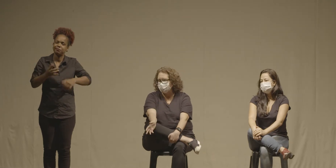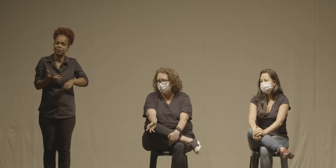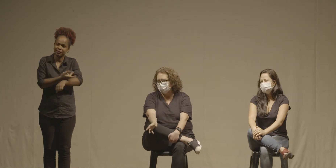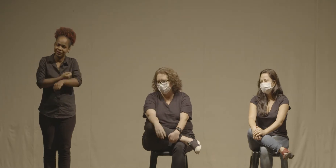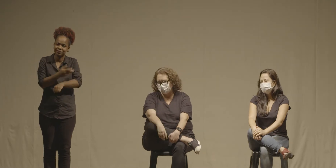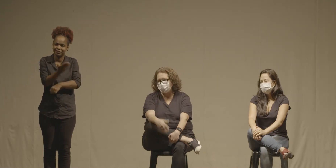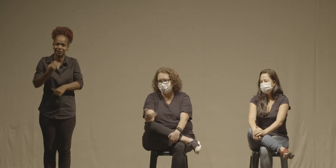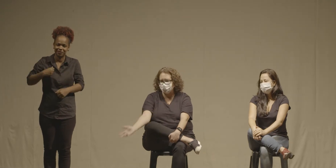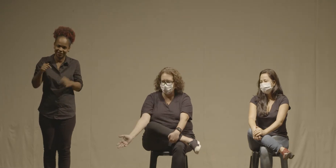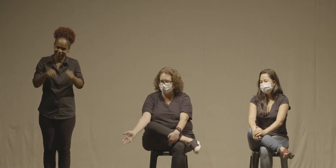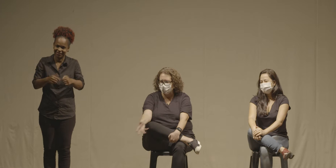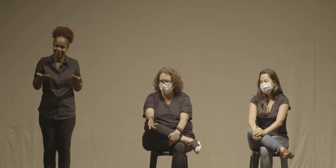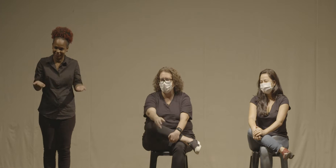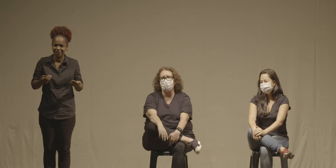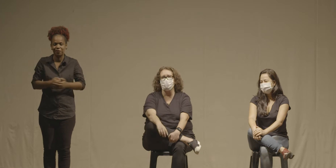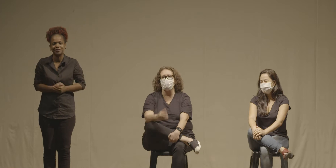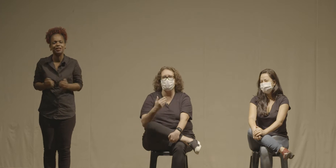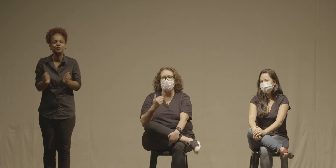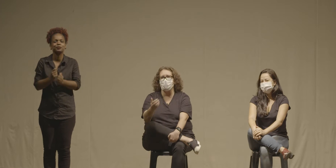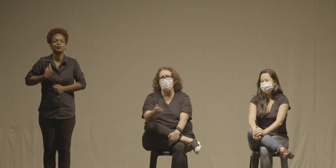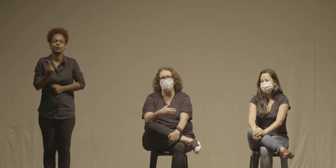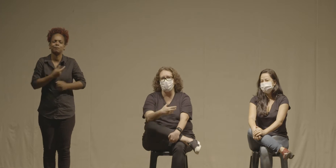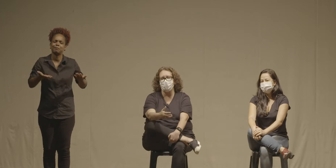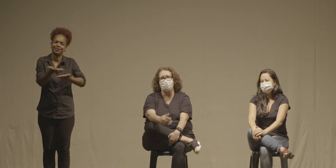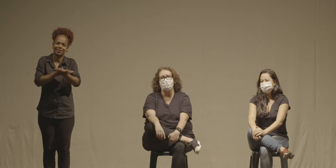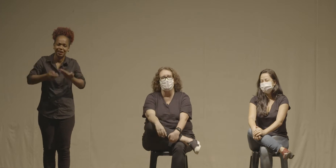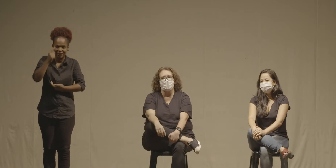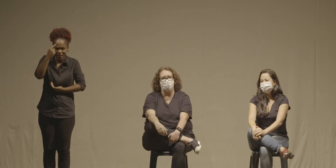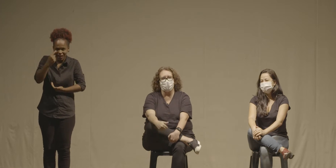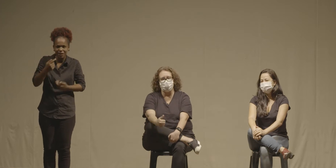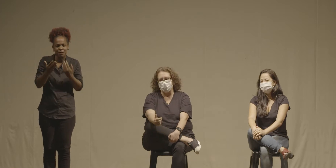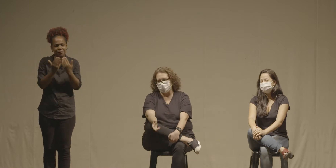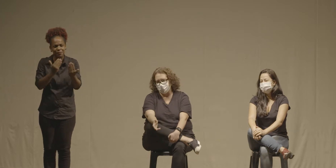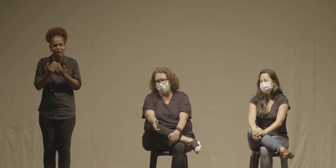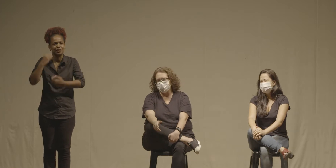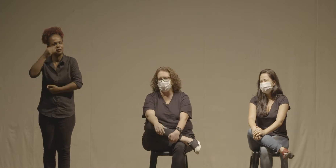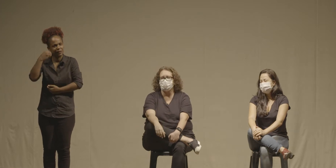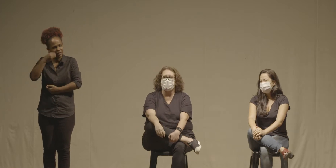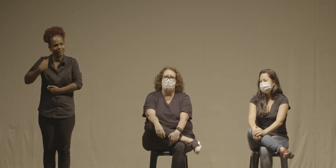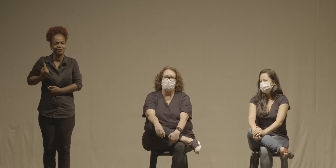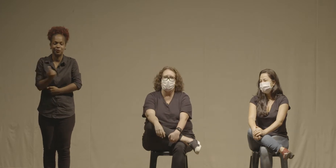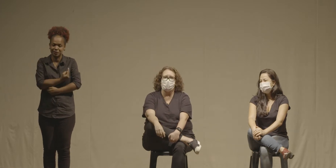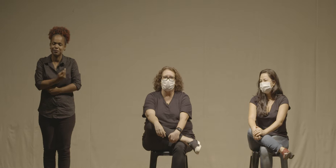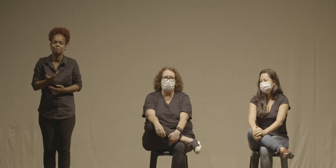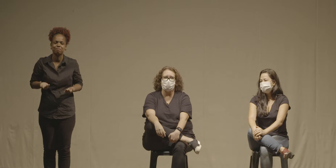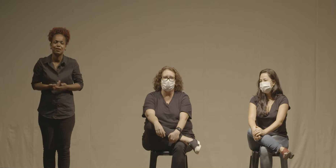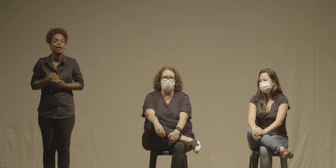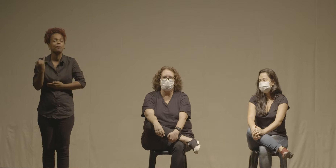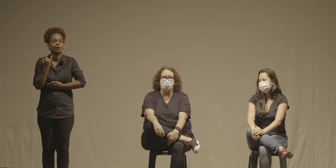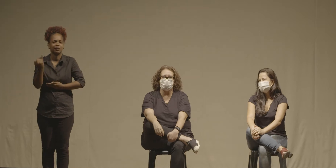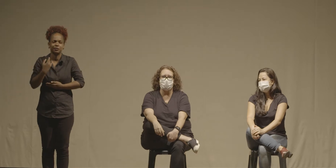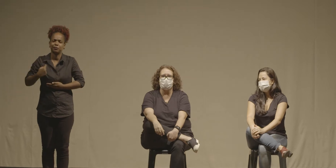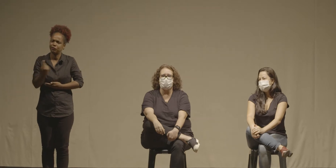prazer recebê-los aqui, ter vocês aqui com a gente poder trocar essa ideia, trocar experiências. É muito